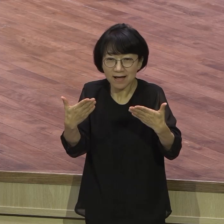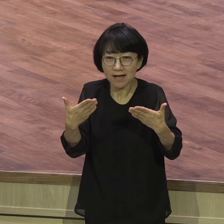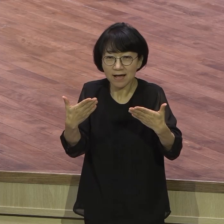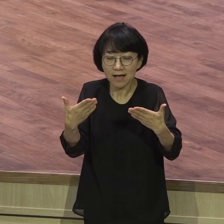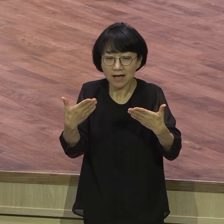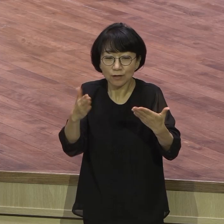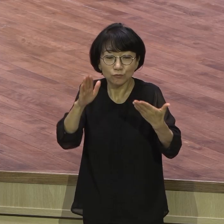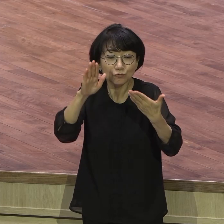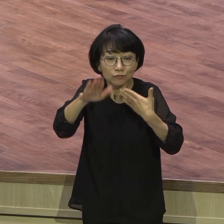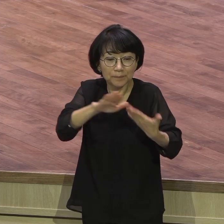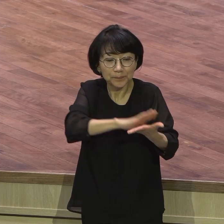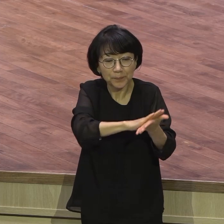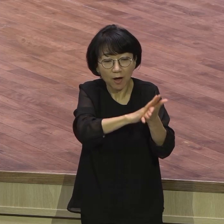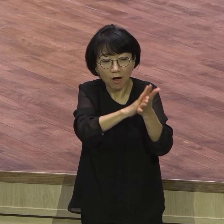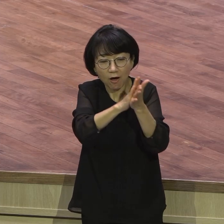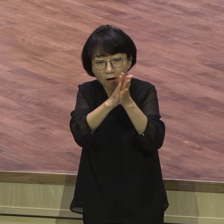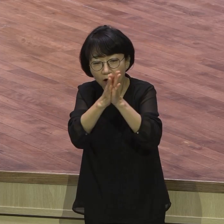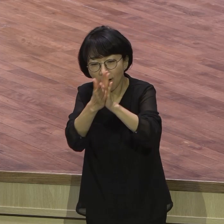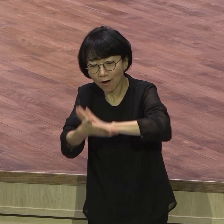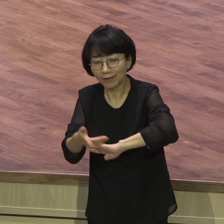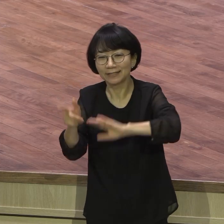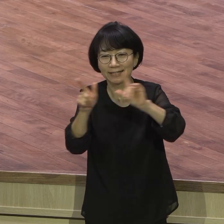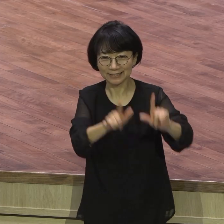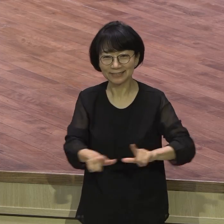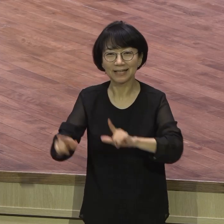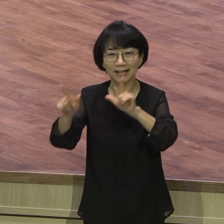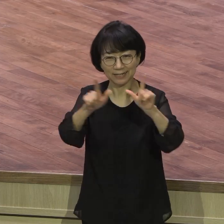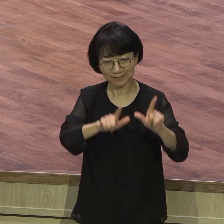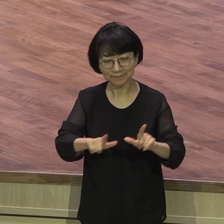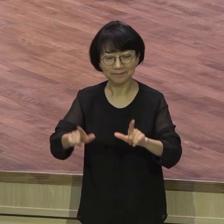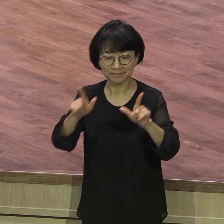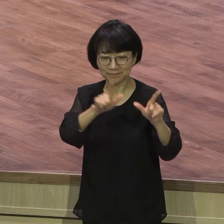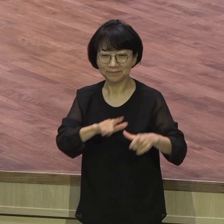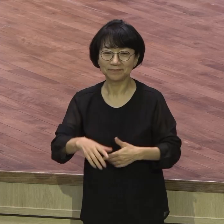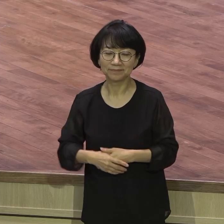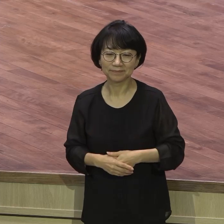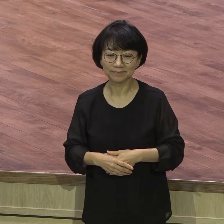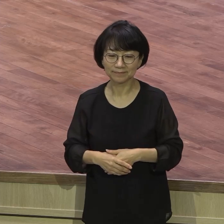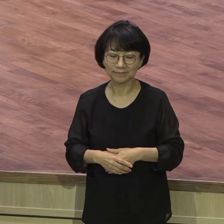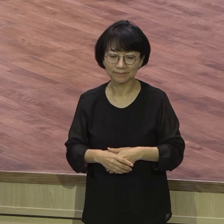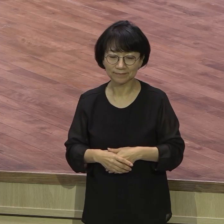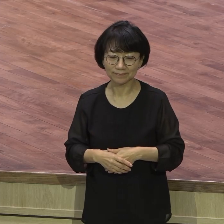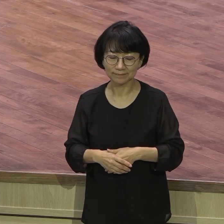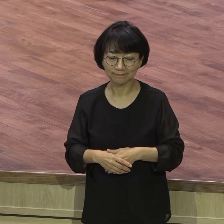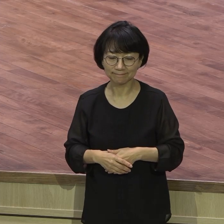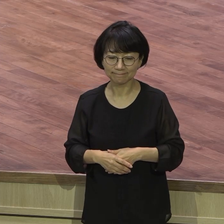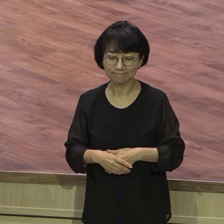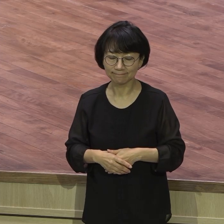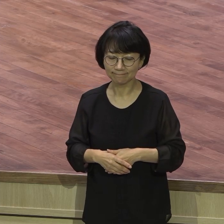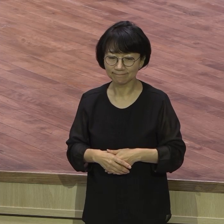변화된 행동이 삶의 발걸음을 인도하는 삶 속에서 나타나 변화된 삶